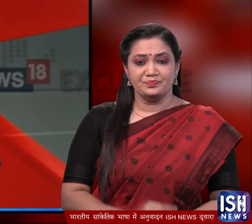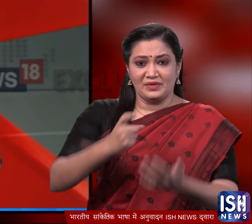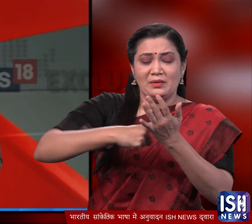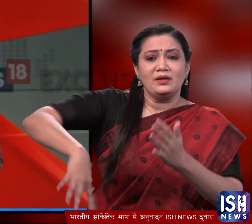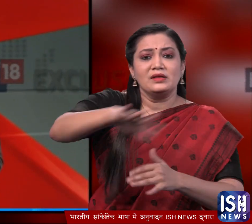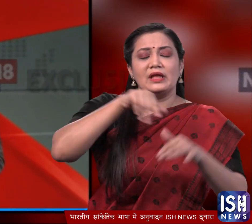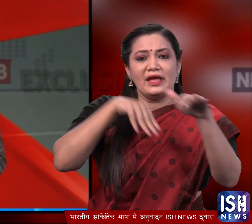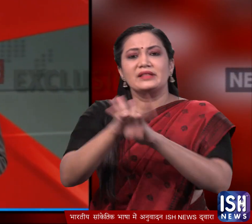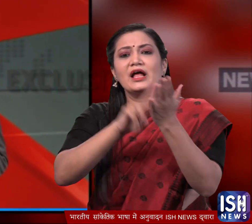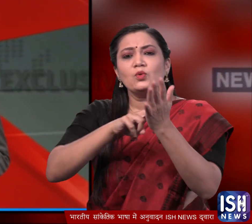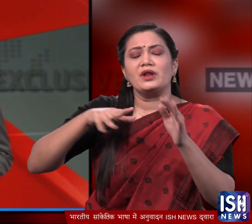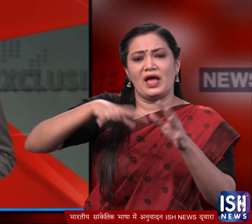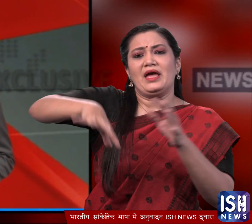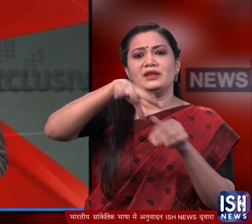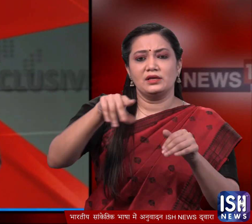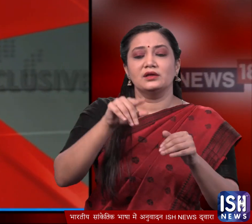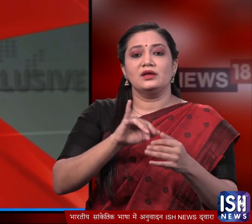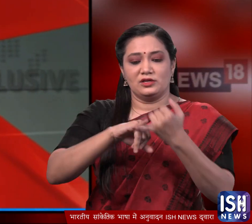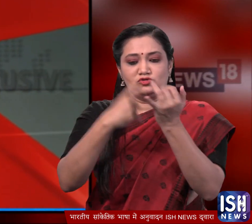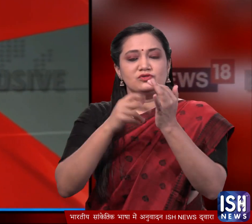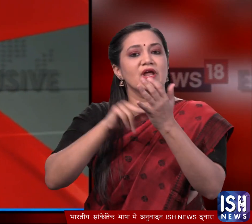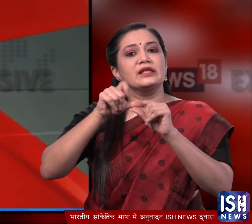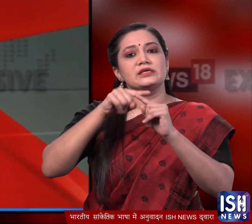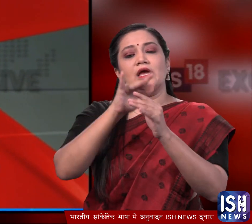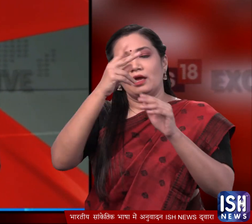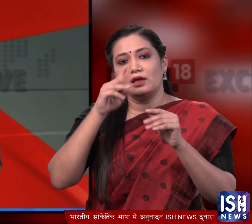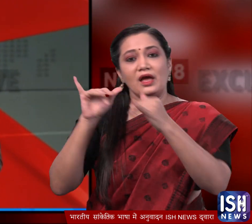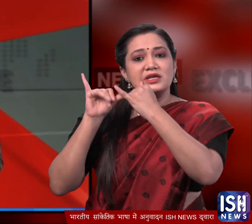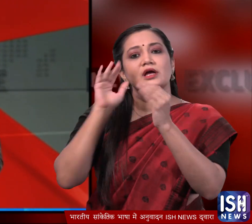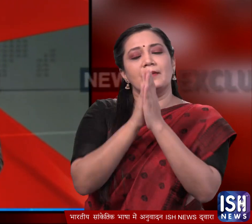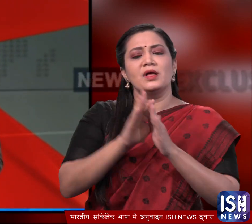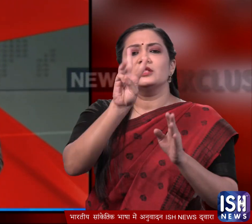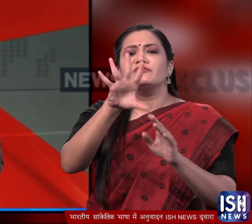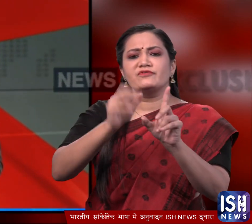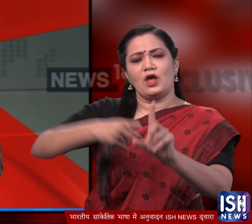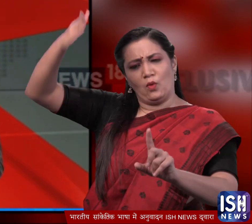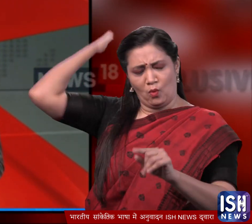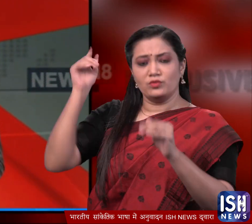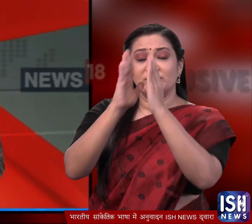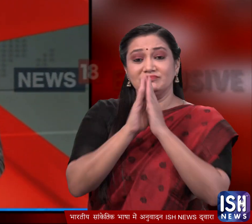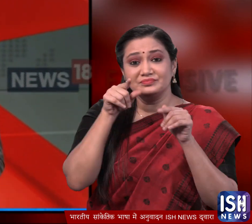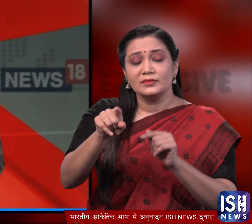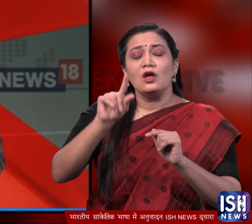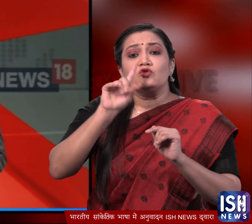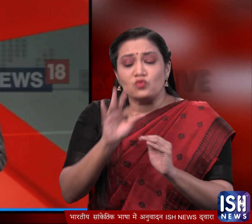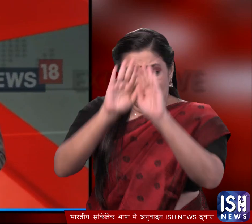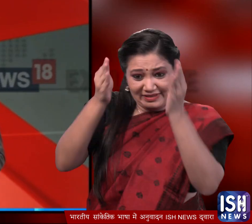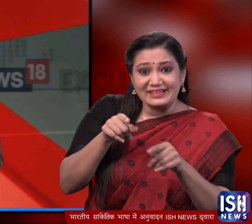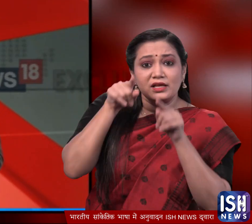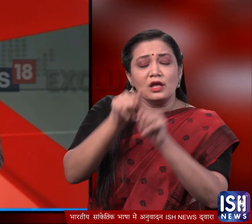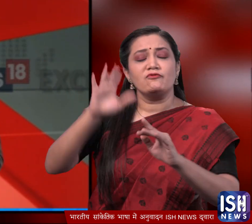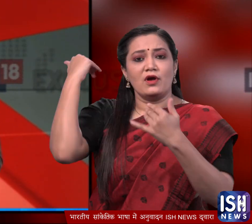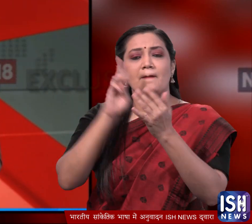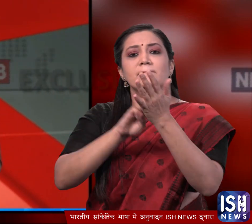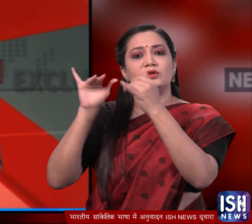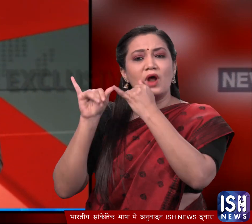राजसमंद जिले में नाथ द्वारा कस्बा है, जहां श्रीनाथ जी के नाम से कृष्ण का ये मंदिर लगभग 350 साल पुराना है और यहां कृष्ण की जो मूर्ति है वो पहले मथुरा में ही